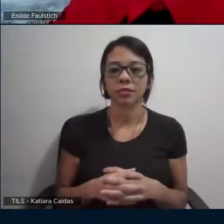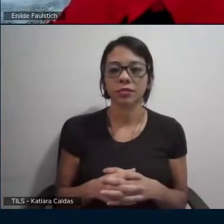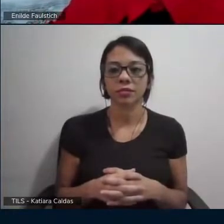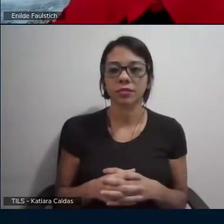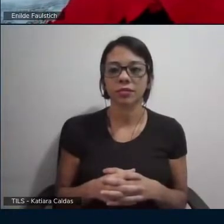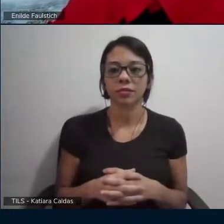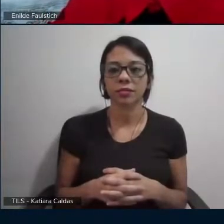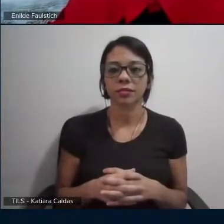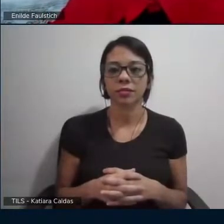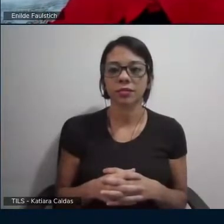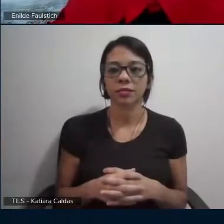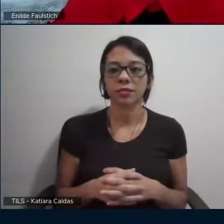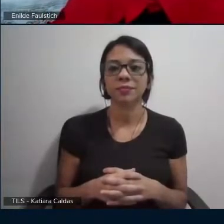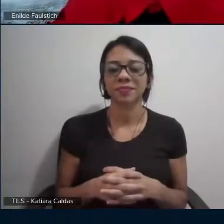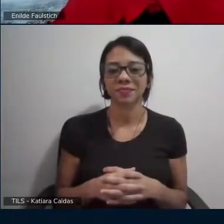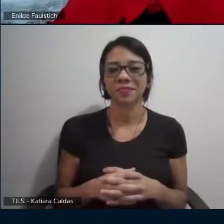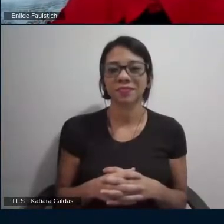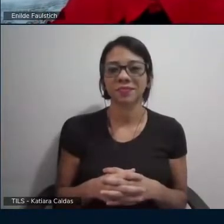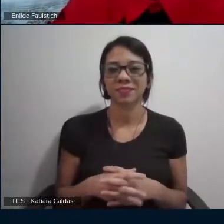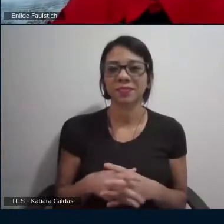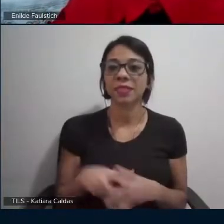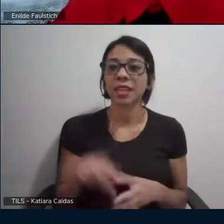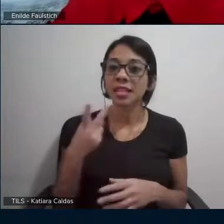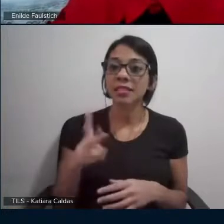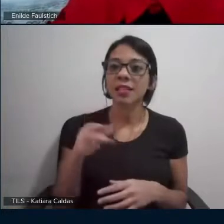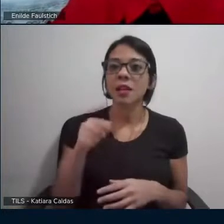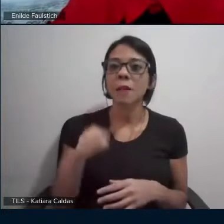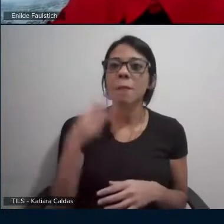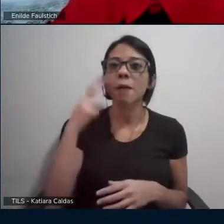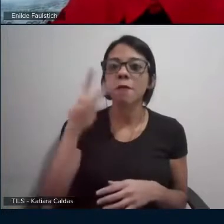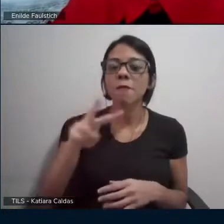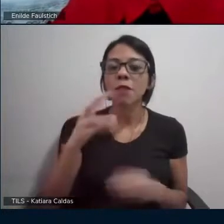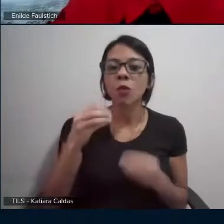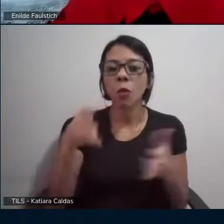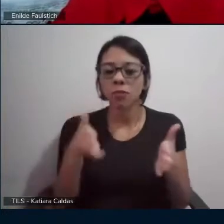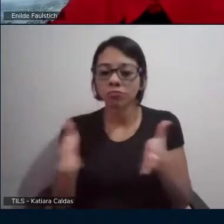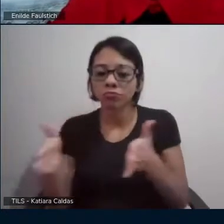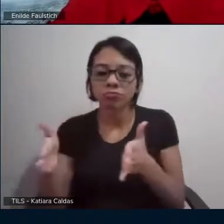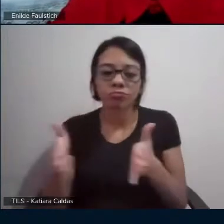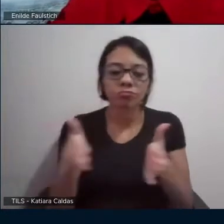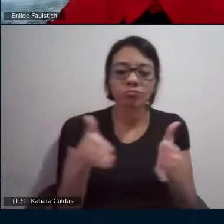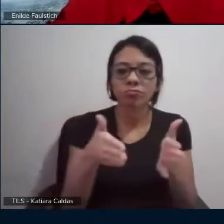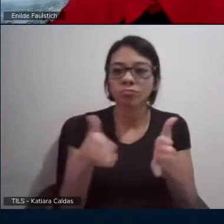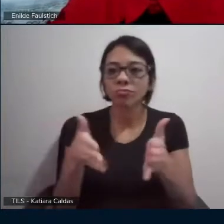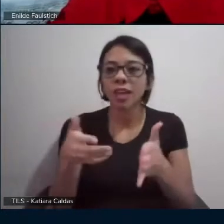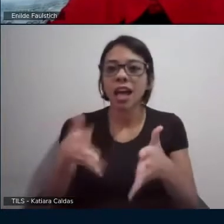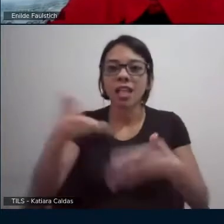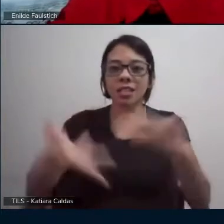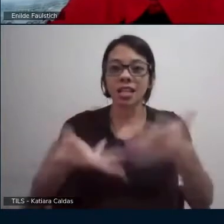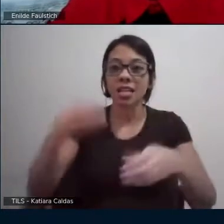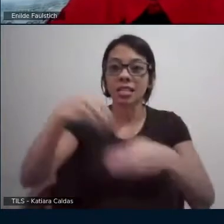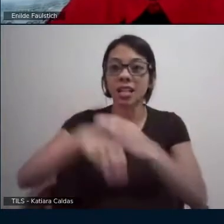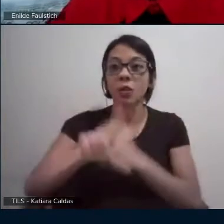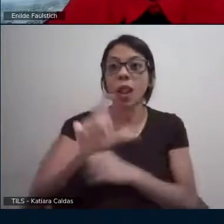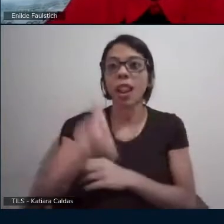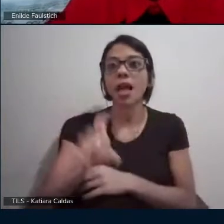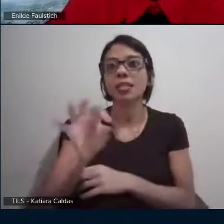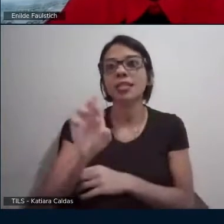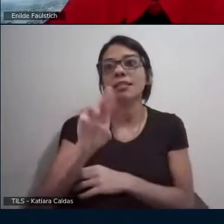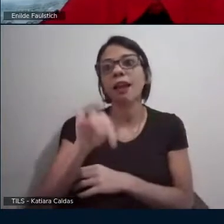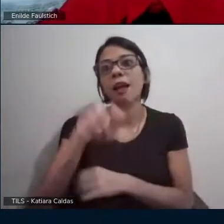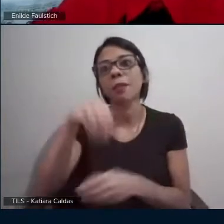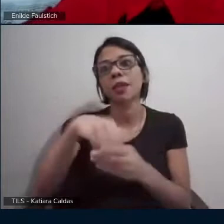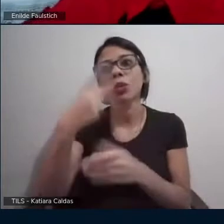sempre um prazer estar numa banca vendo esse caminhar que a língua de sinais tem dentro do Centro Lexterm sobre a sua orientação.